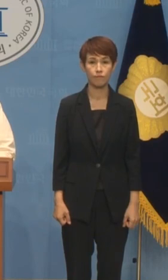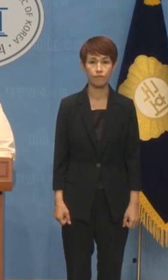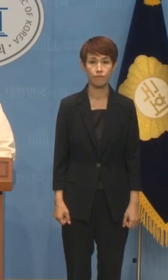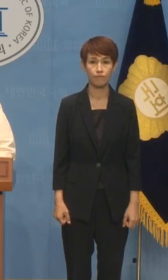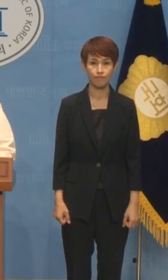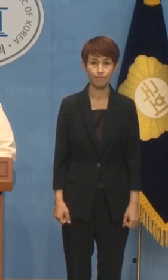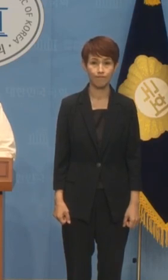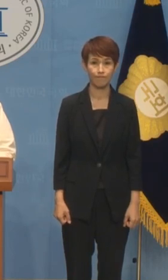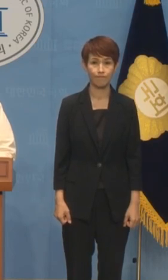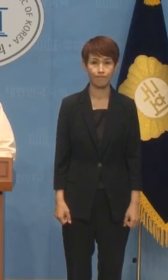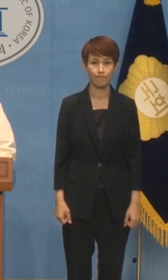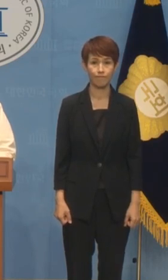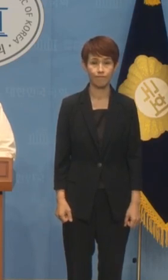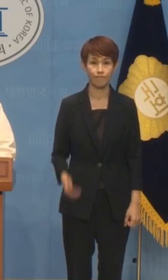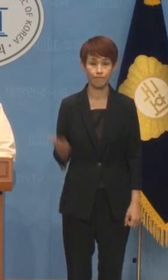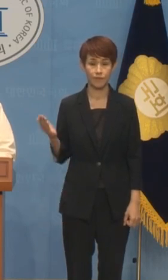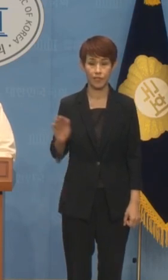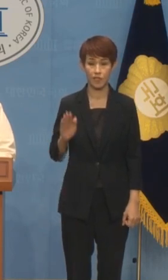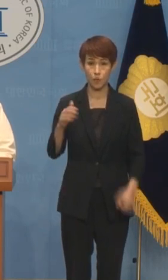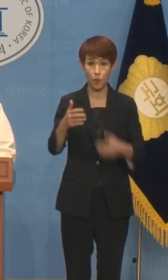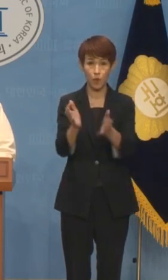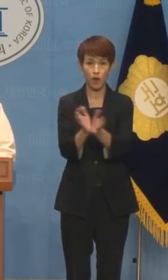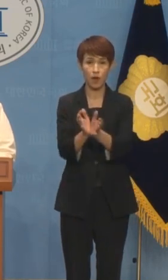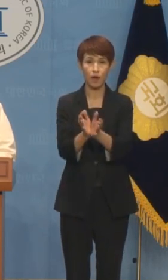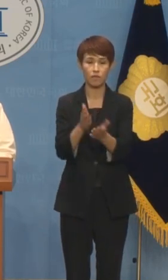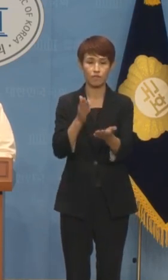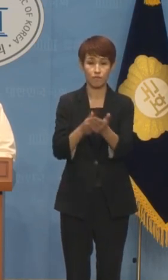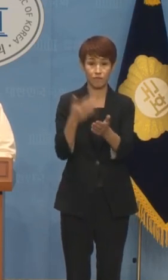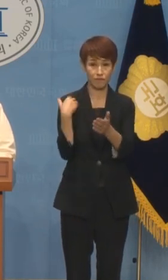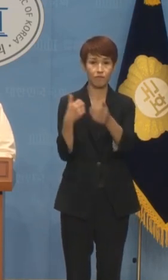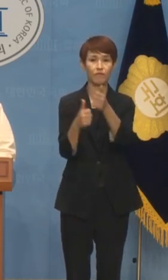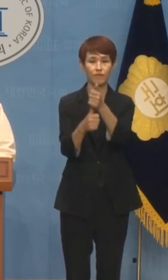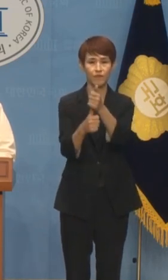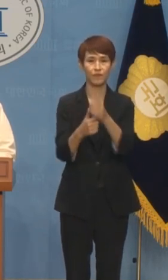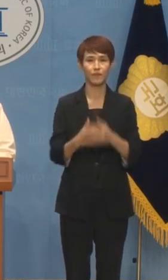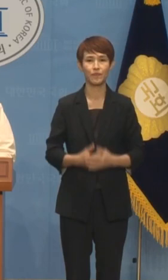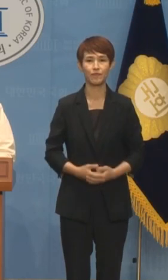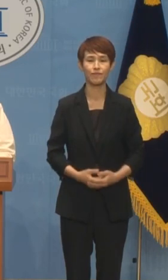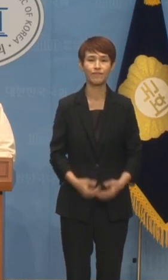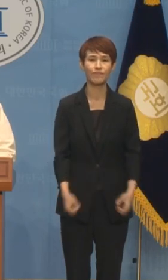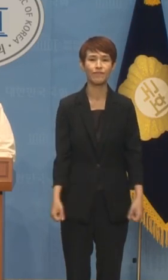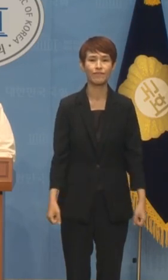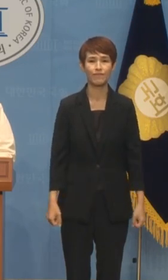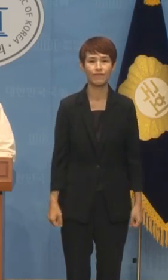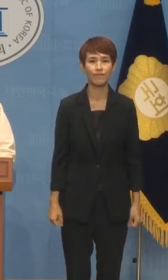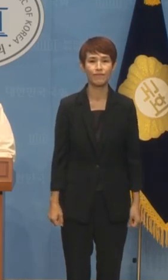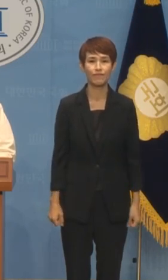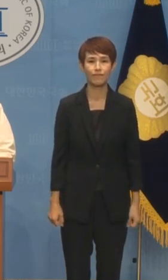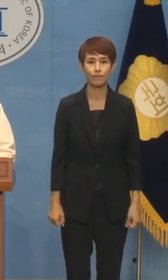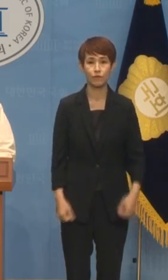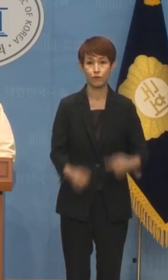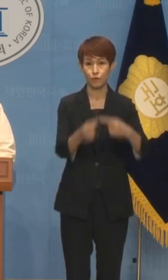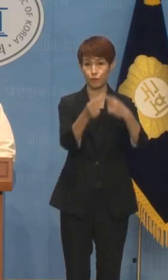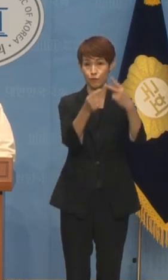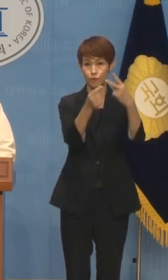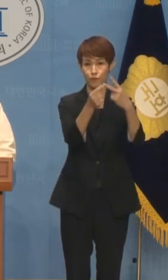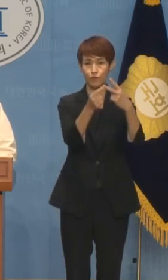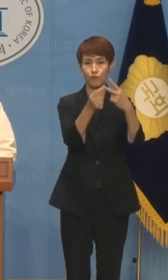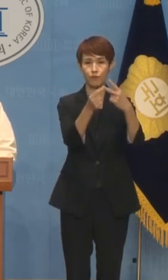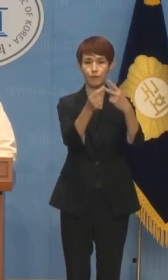네, 시작하겠습니다. 진보당 부대변인 김도연입니다. 오전 브리핑 하겠습니다. 총